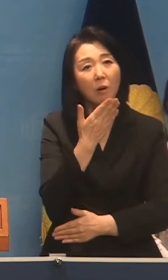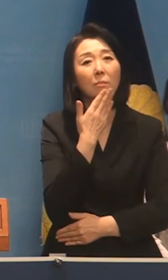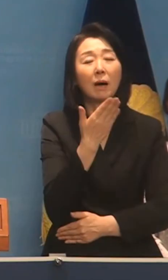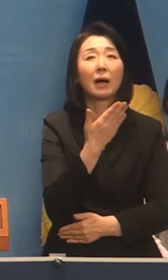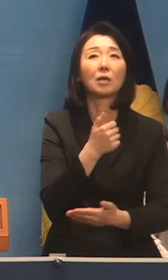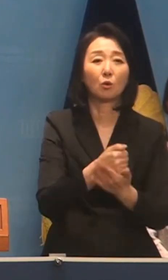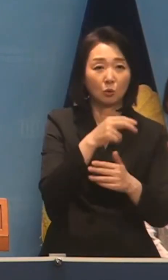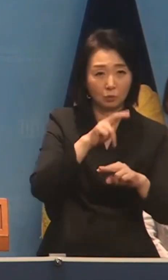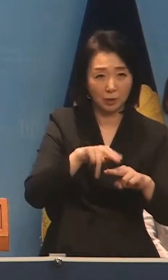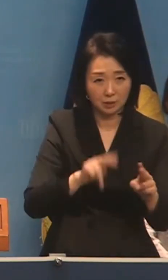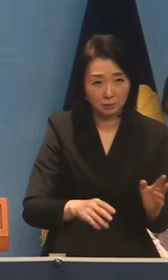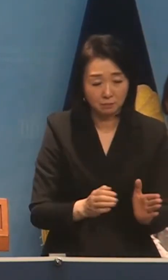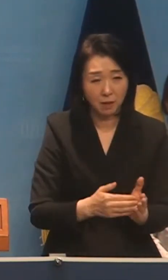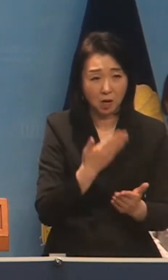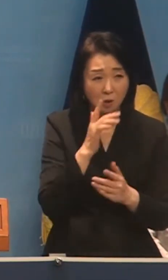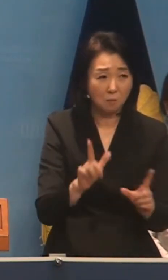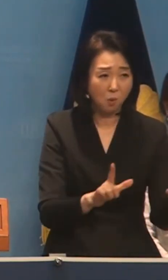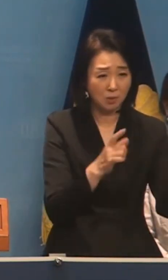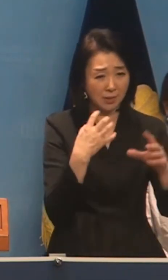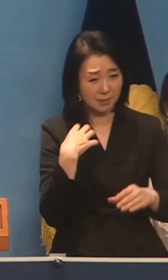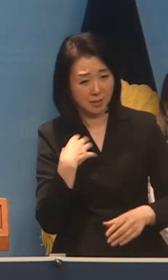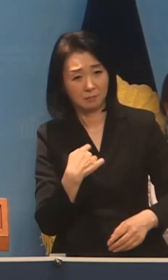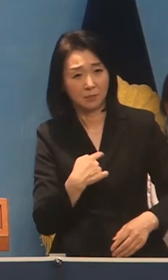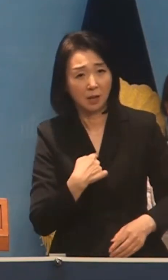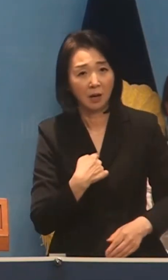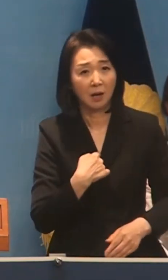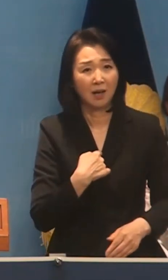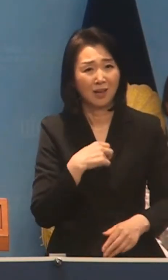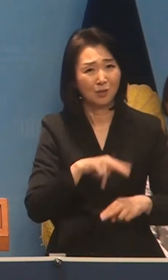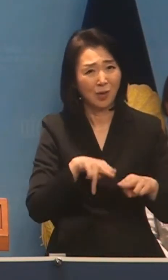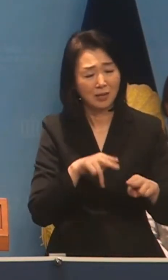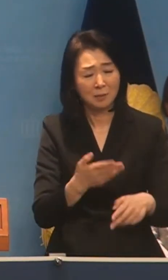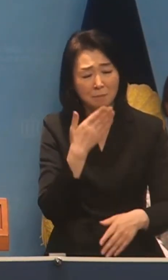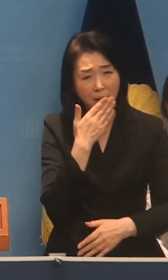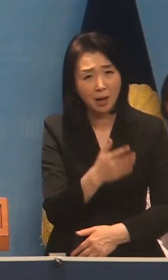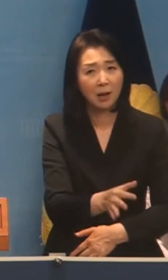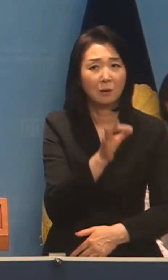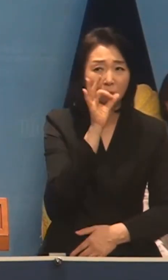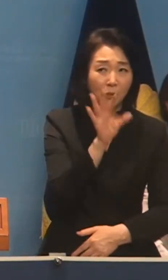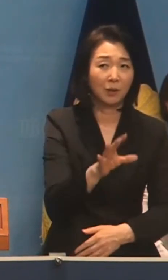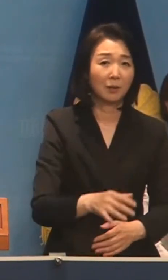일이었습니다. 만약 생계를 같이 책임져야 했다면 꿈도 꿀 수 없는 일입니다.